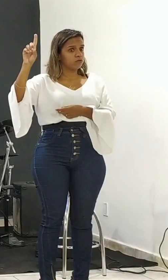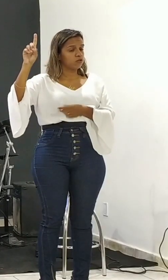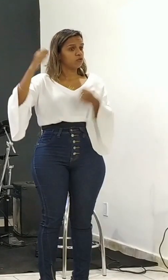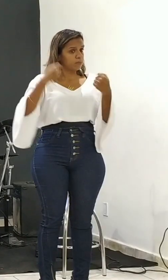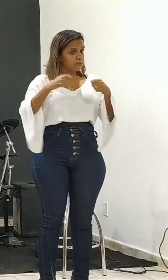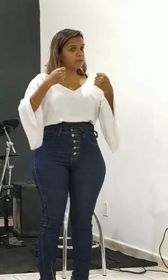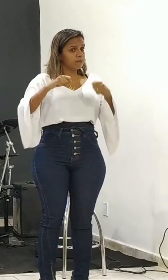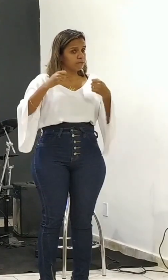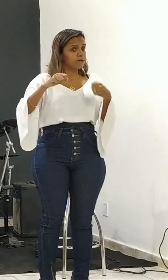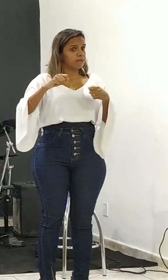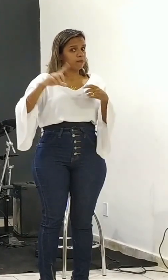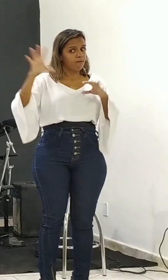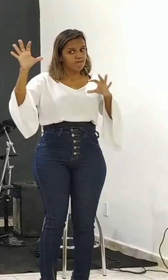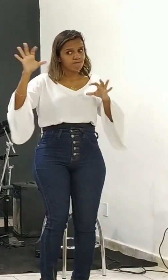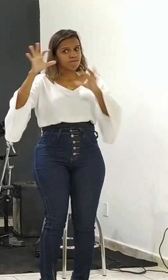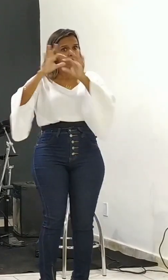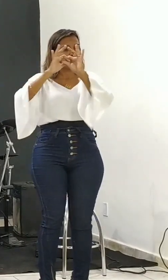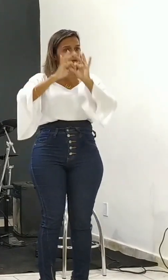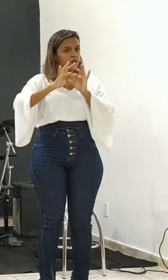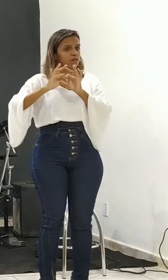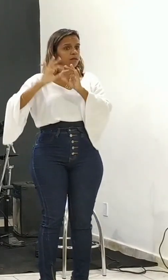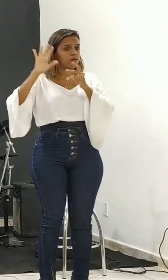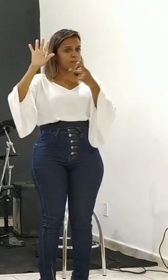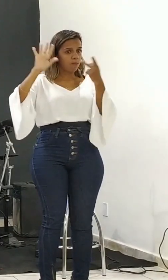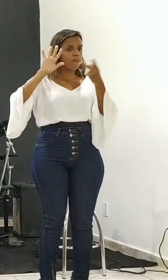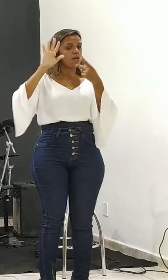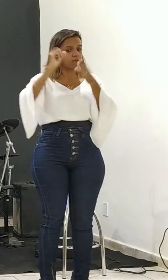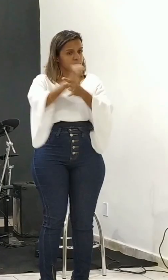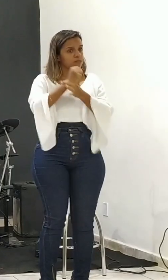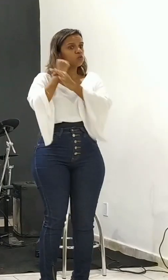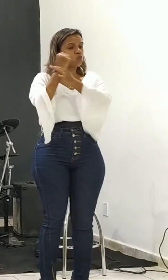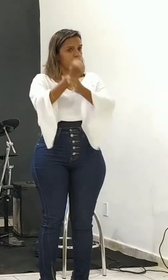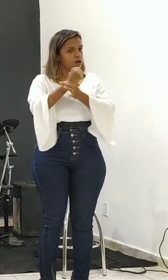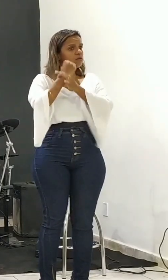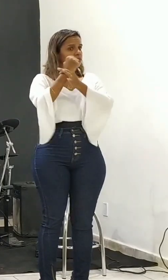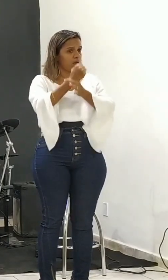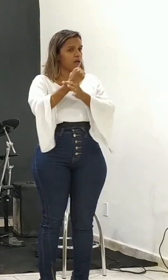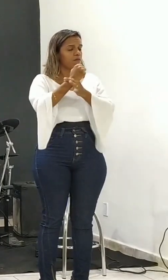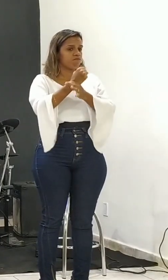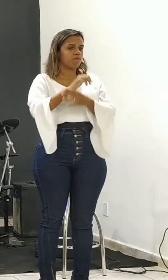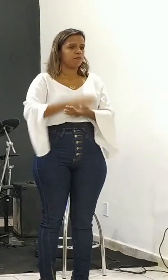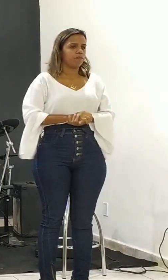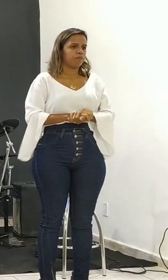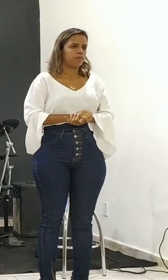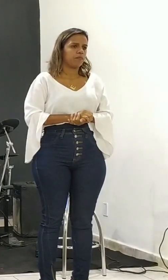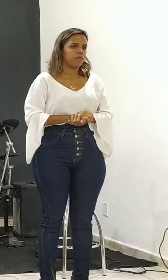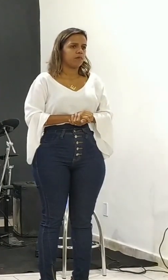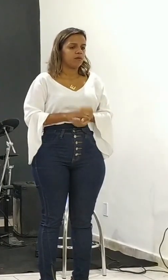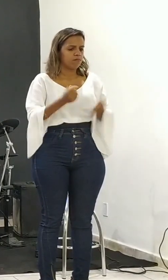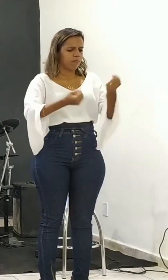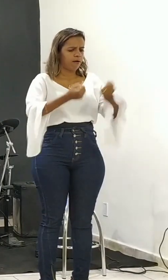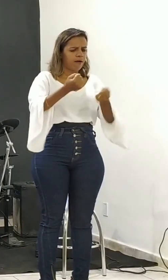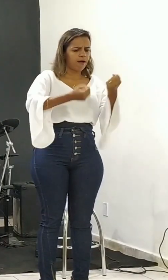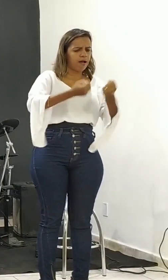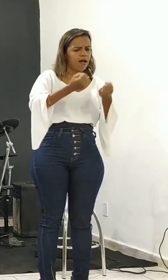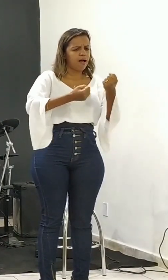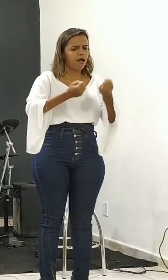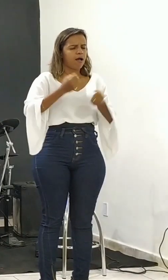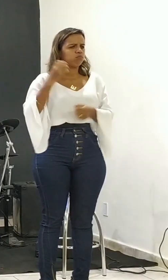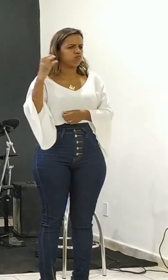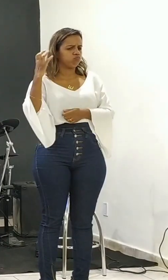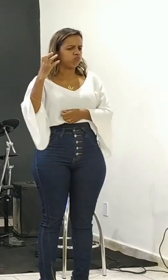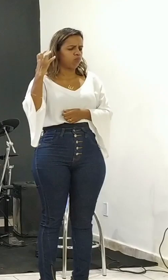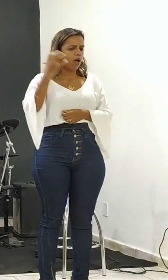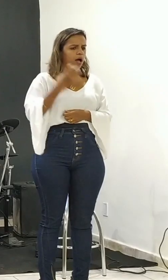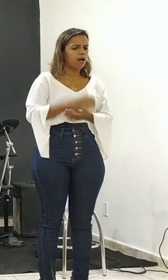na promessa. Está sozinho no carro, tu liga teu som ali, né? E aí Deus começa a falar contigo no louvor,